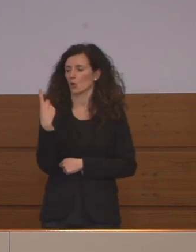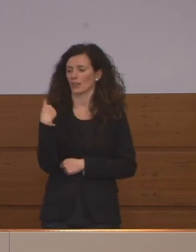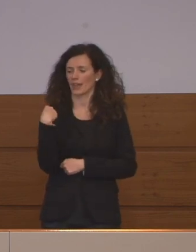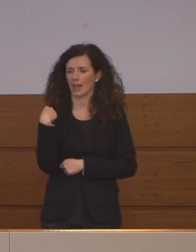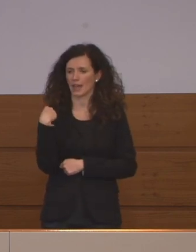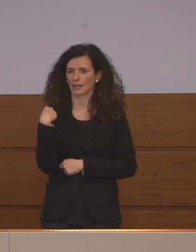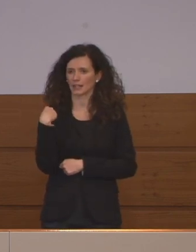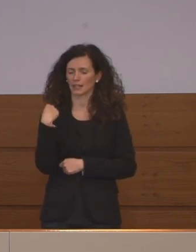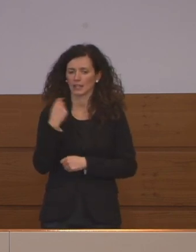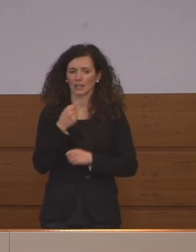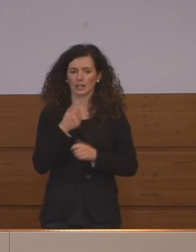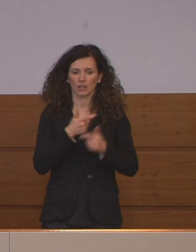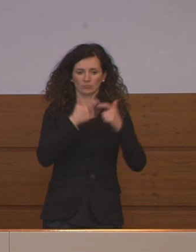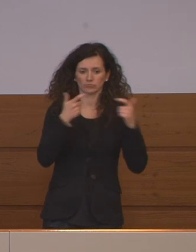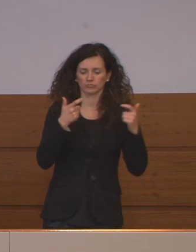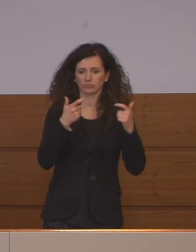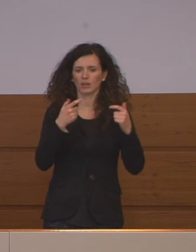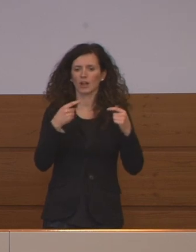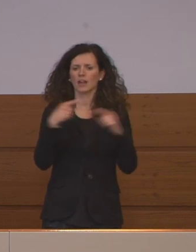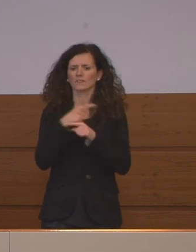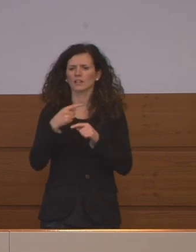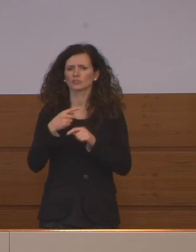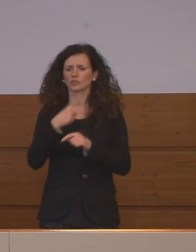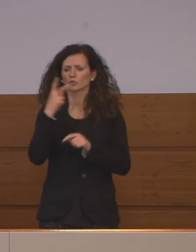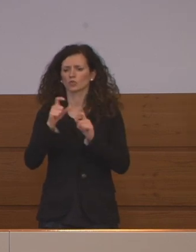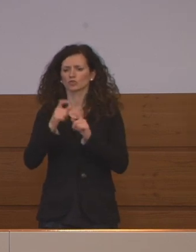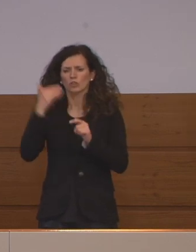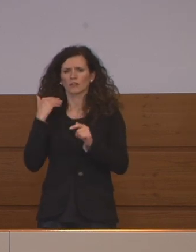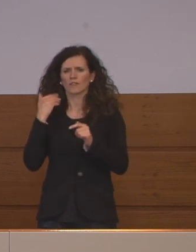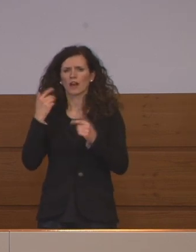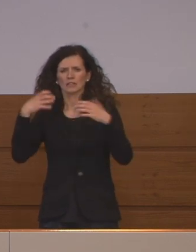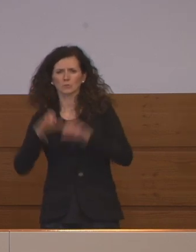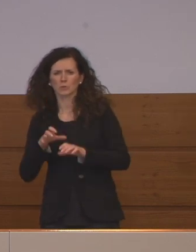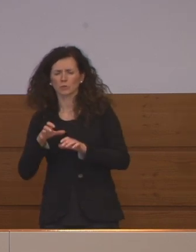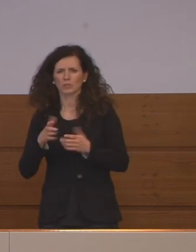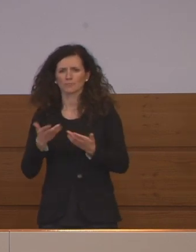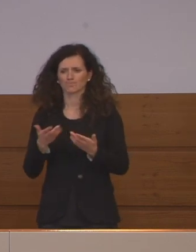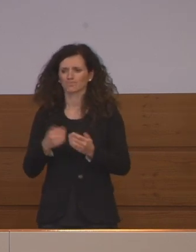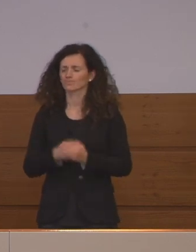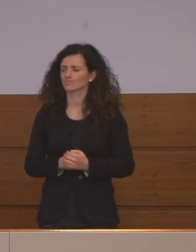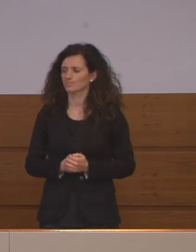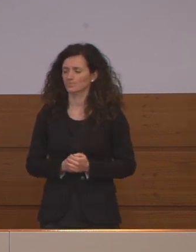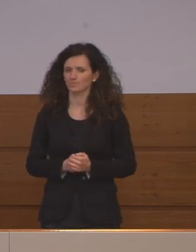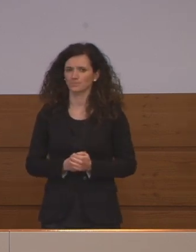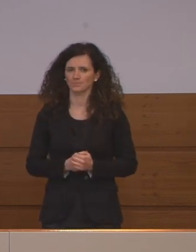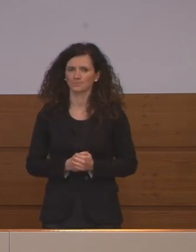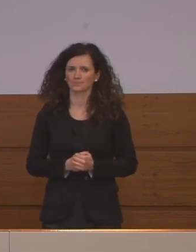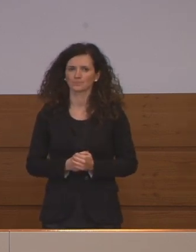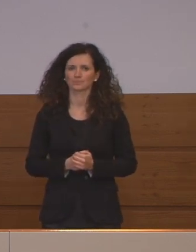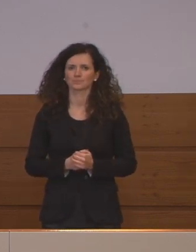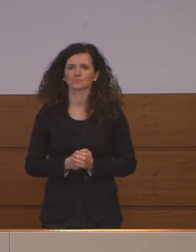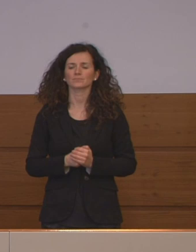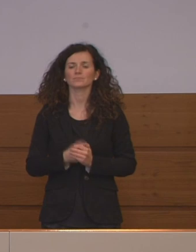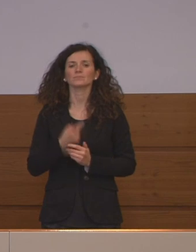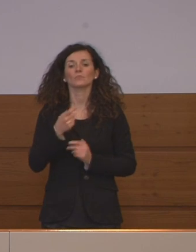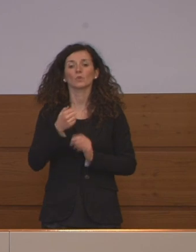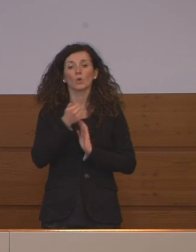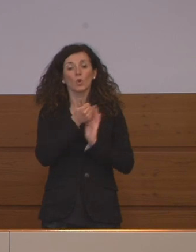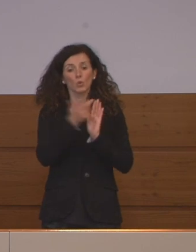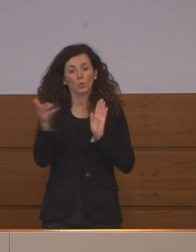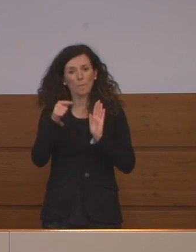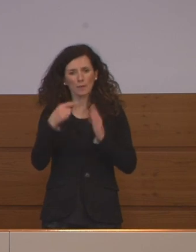cresceva rispetto al giorno prima e l'altro diminuiva rispetto al giorno qui il numero che forniamo è